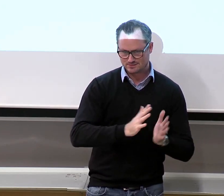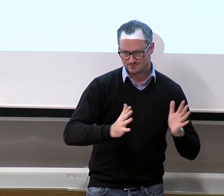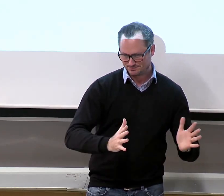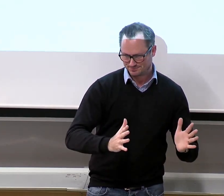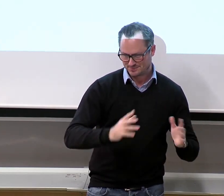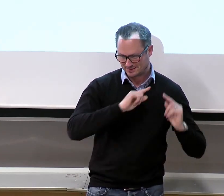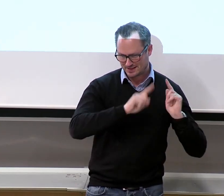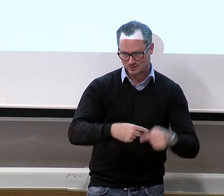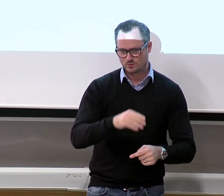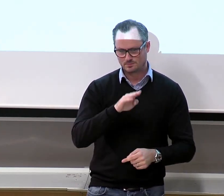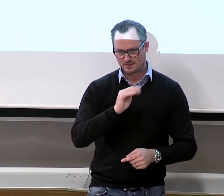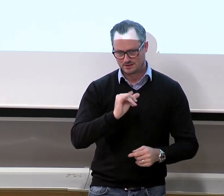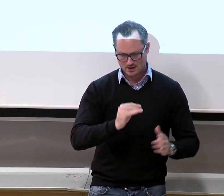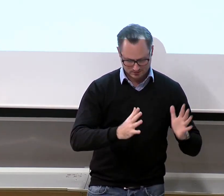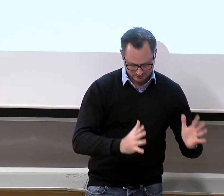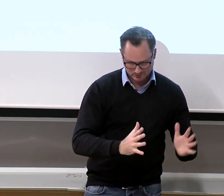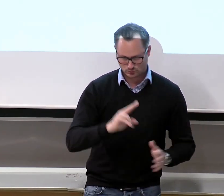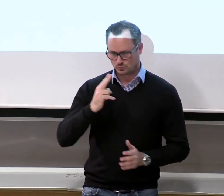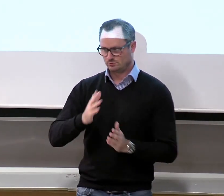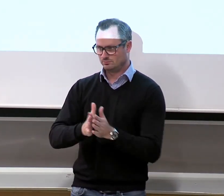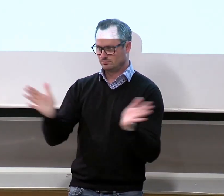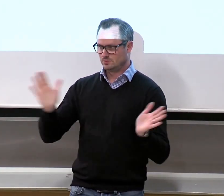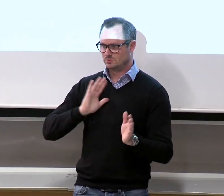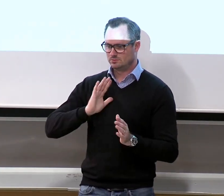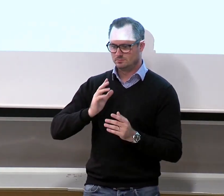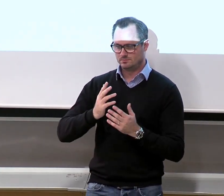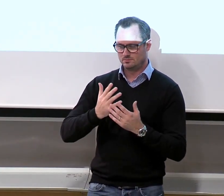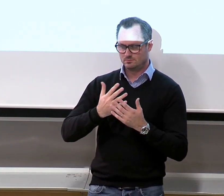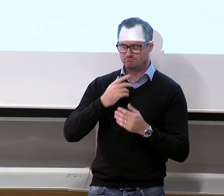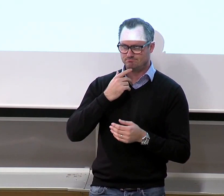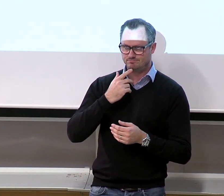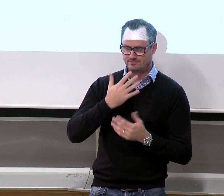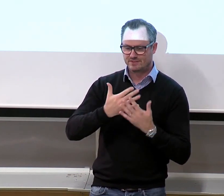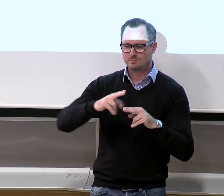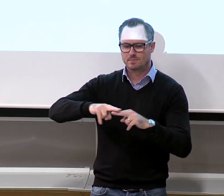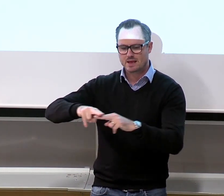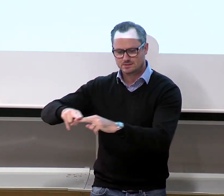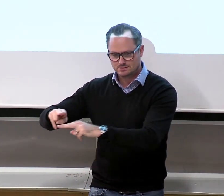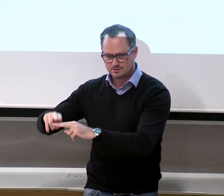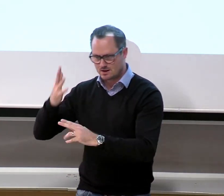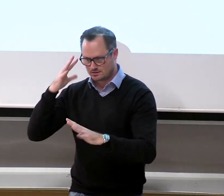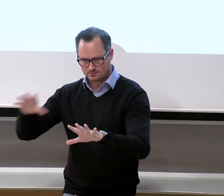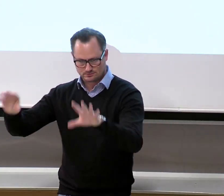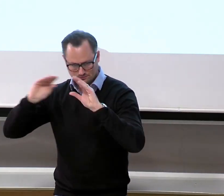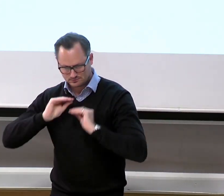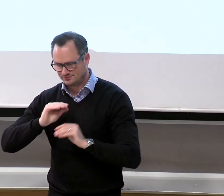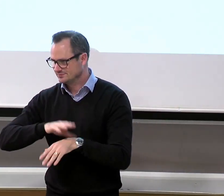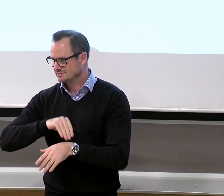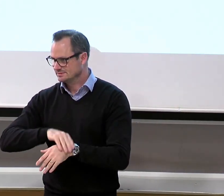liksom, ja, böcker och tidningar som inlärningskanaler via media, och nu så har ju det utvidgats. Att